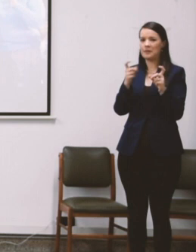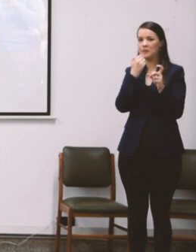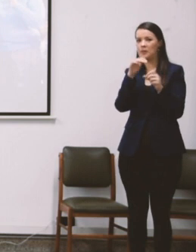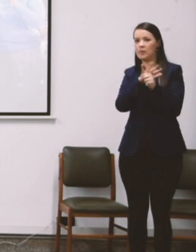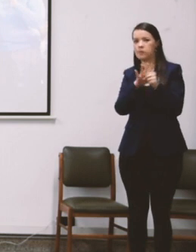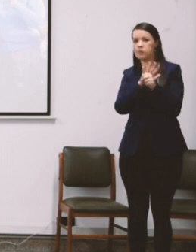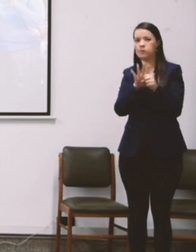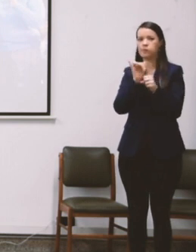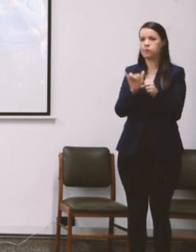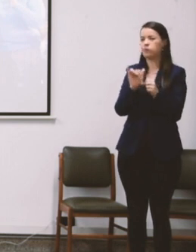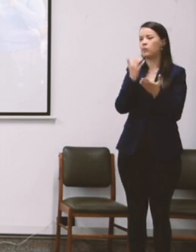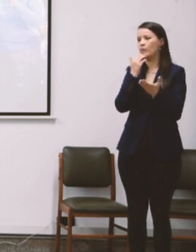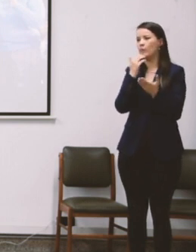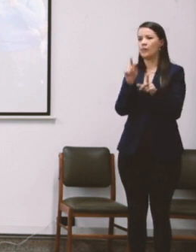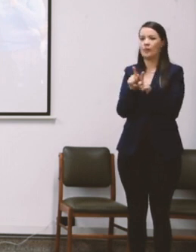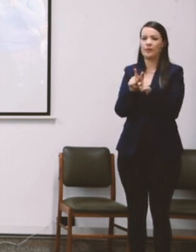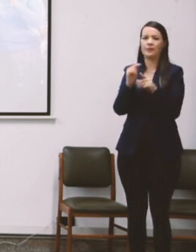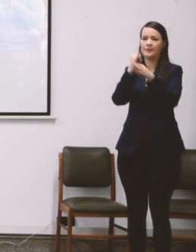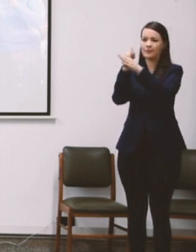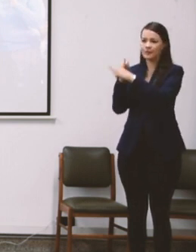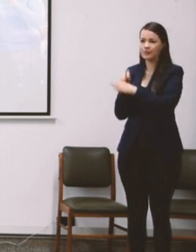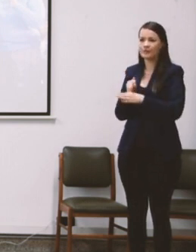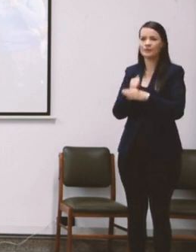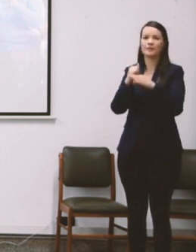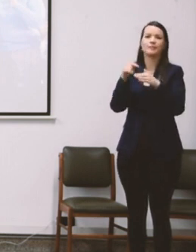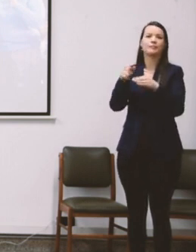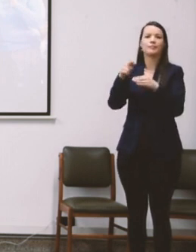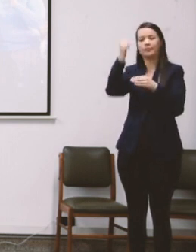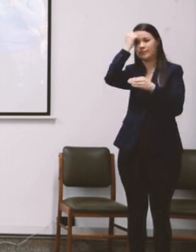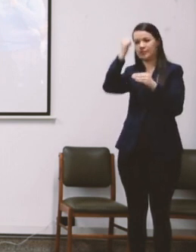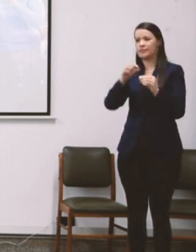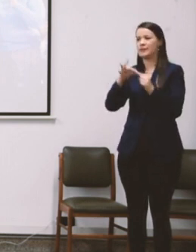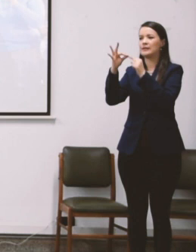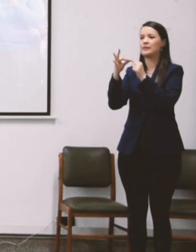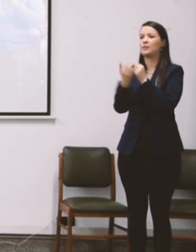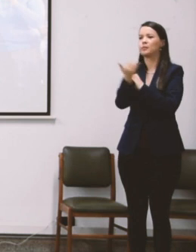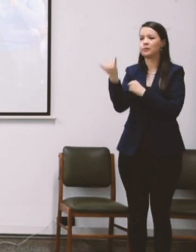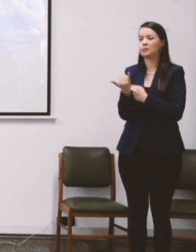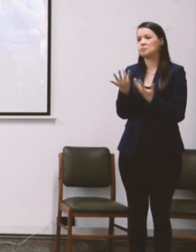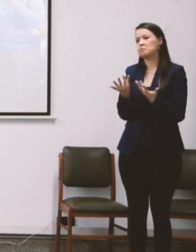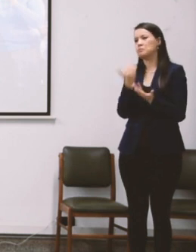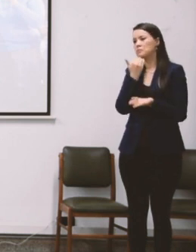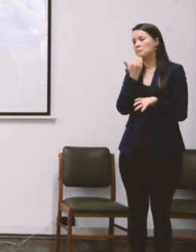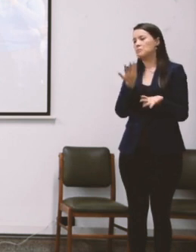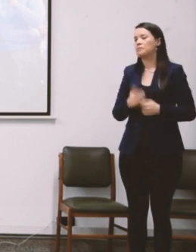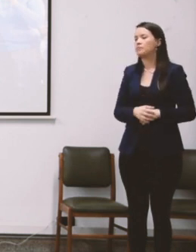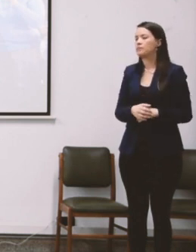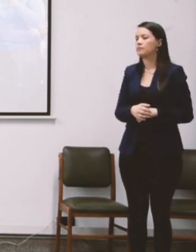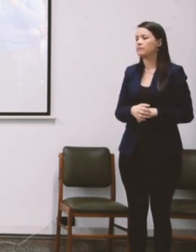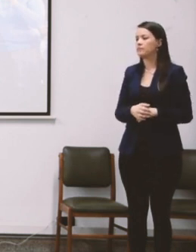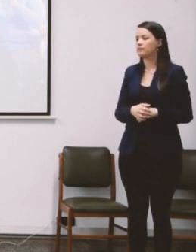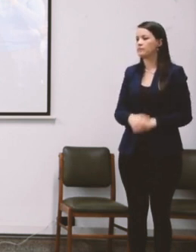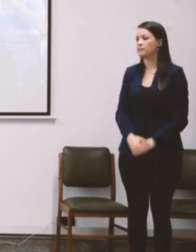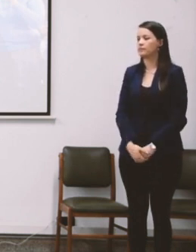tema del desarme en tanto escuelas que tienen licenciaturas en educación especial, ¿no? Y bueno, pues eso.